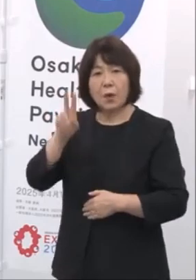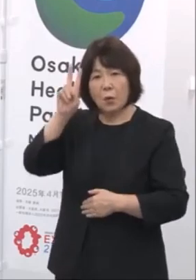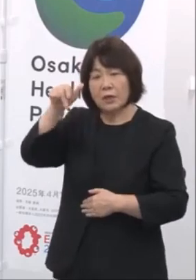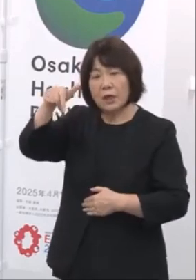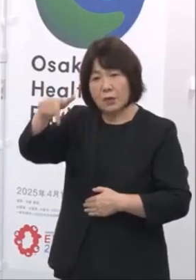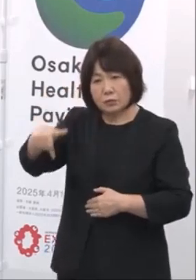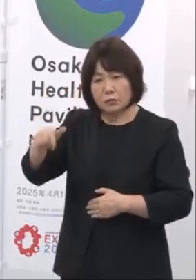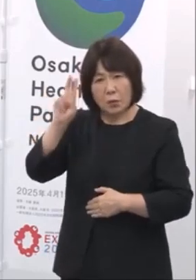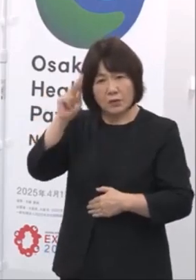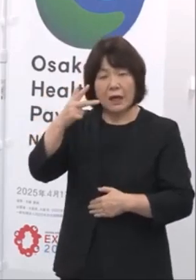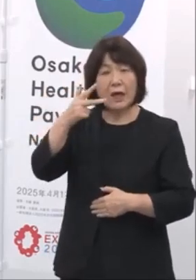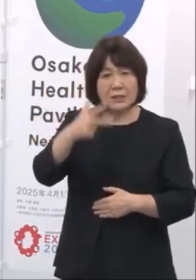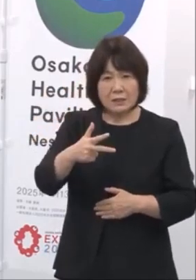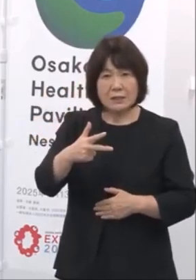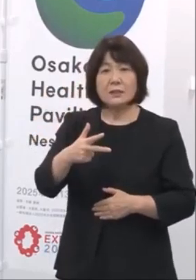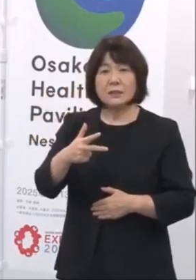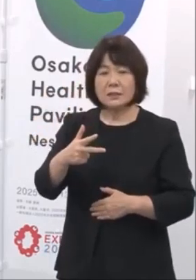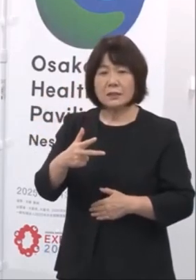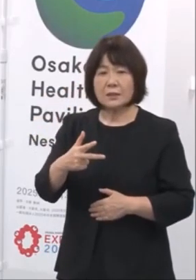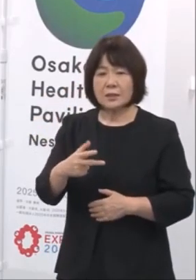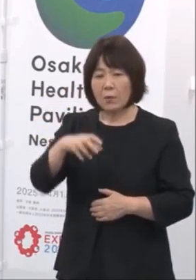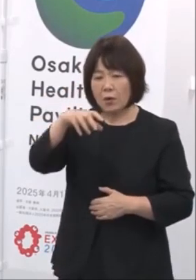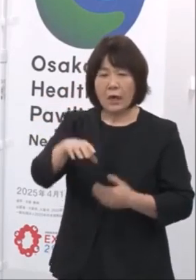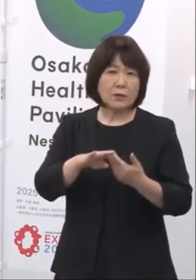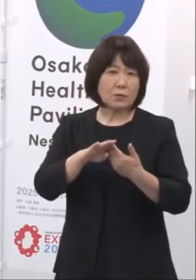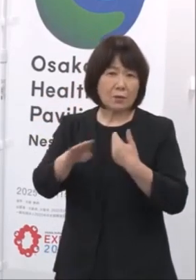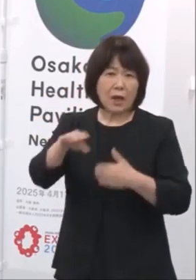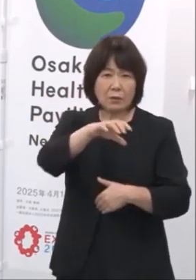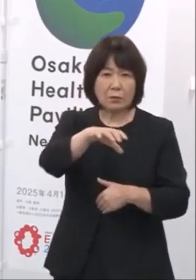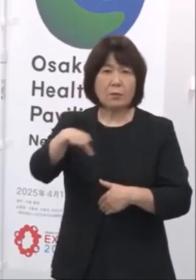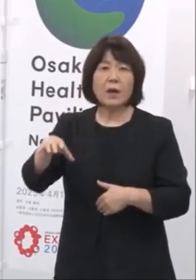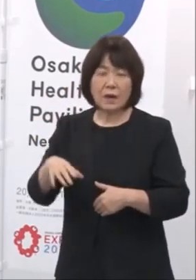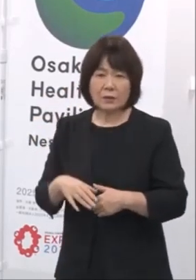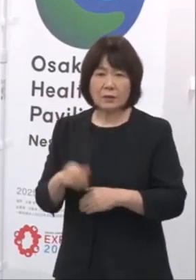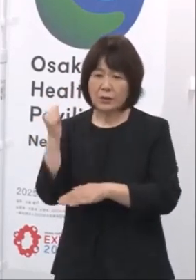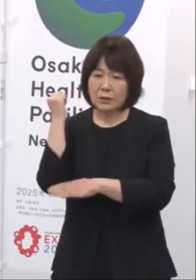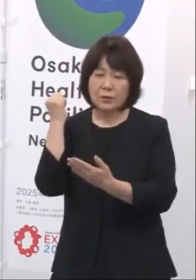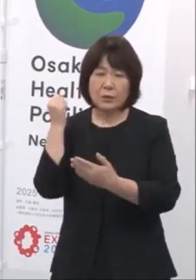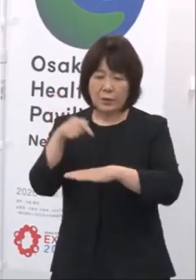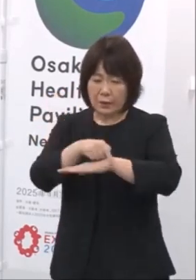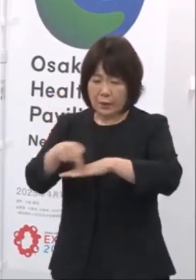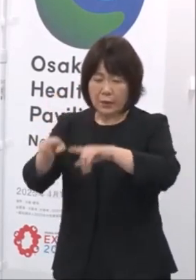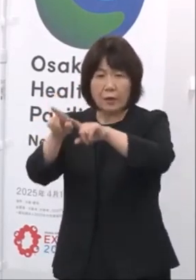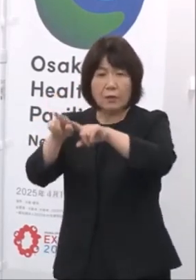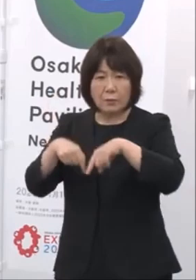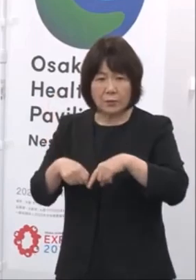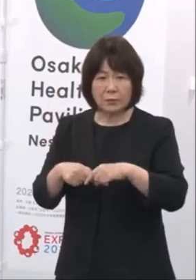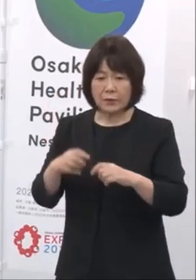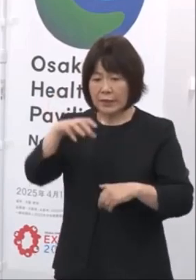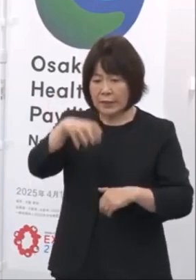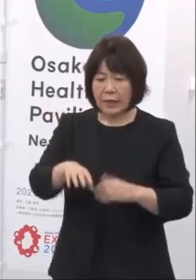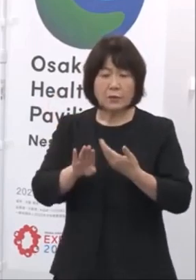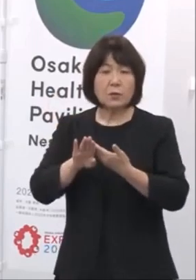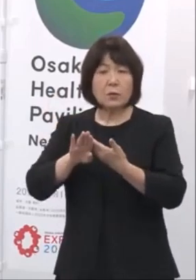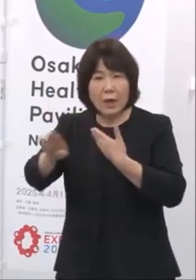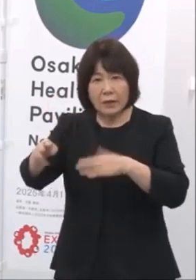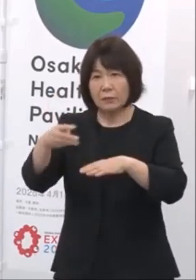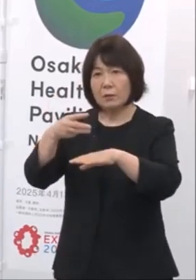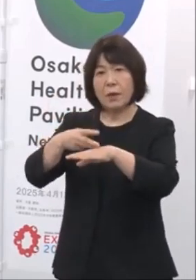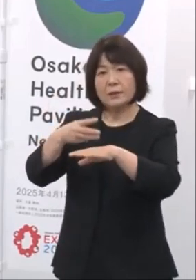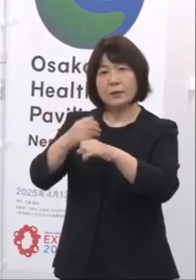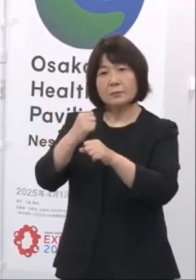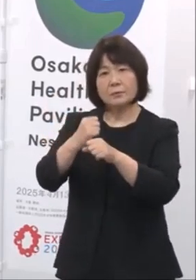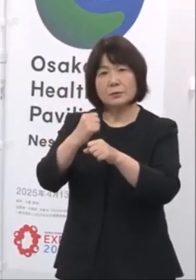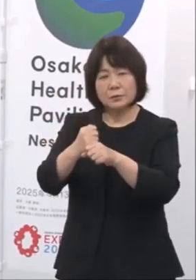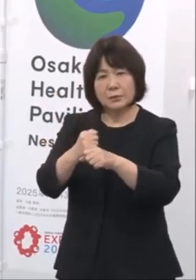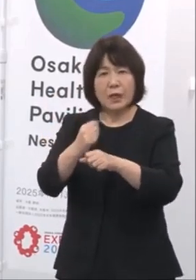府市でも会場外のところはありますから、この基本計画をもとに会場外でのマニュアルというのを作